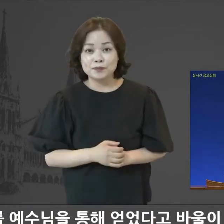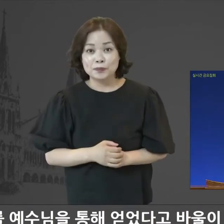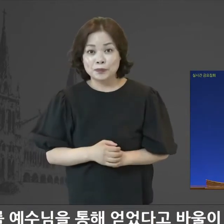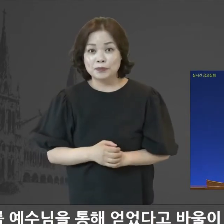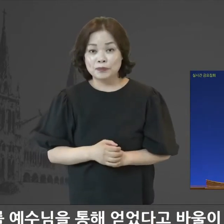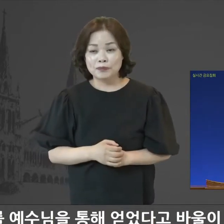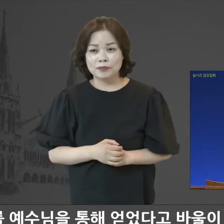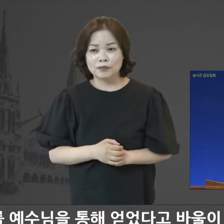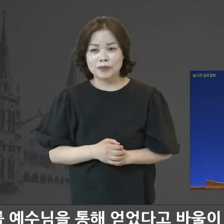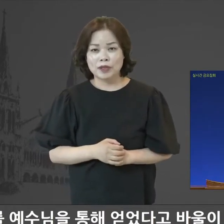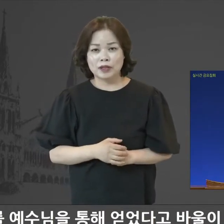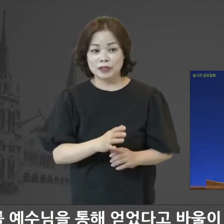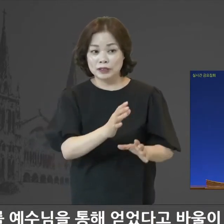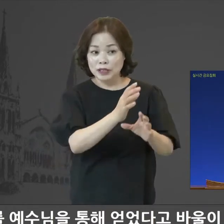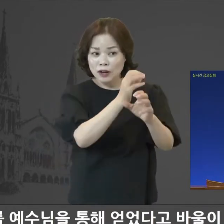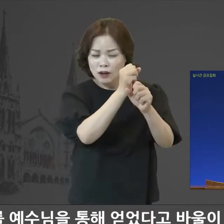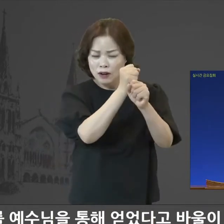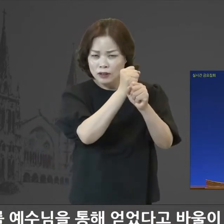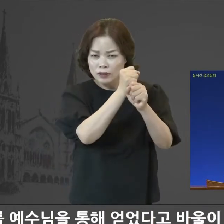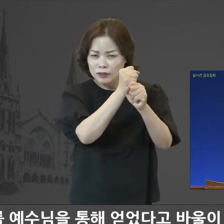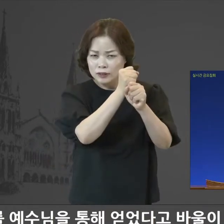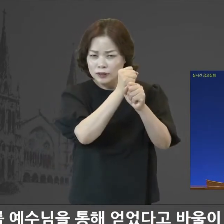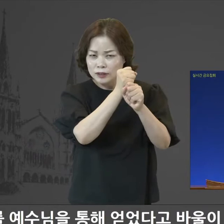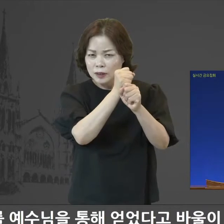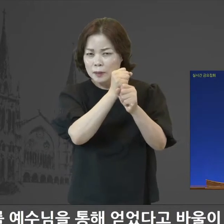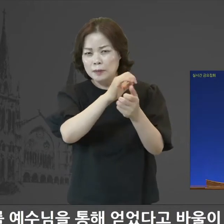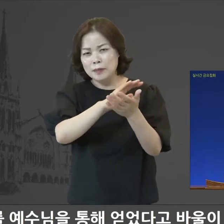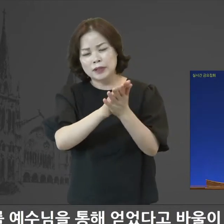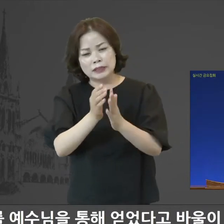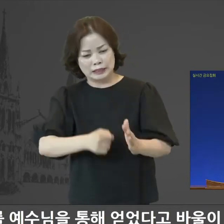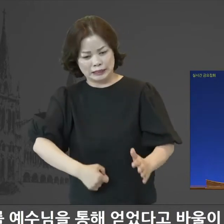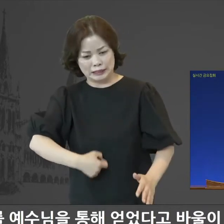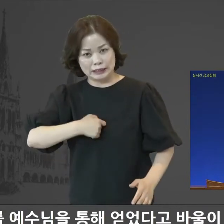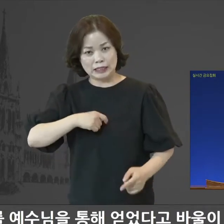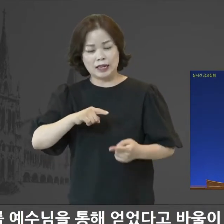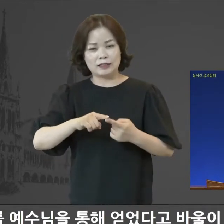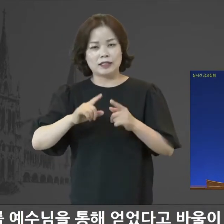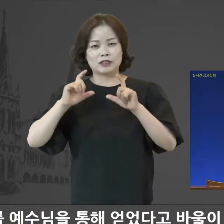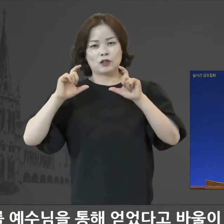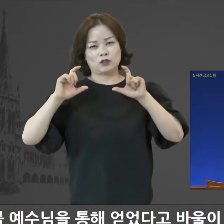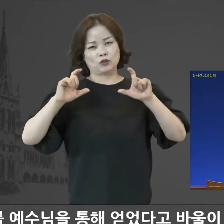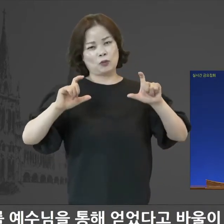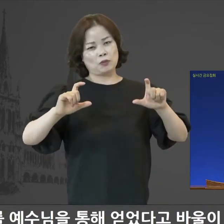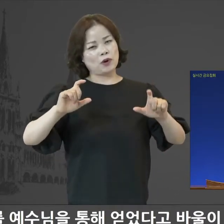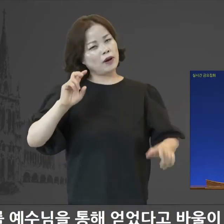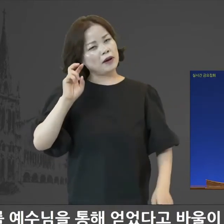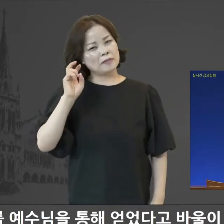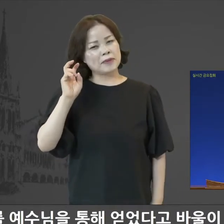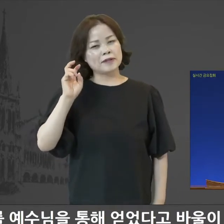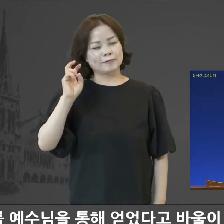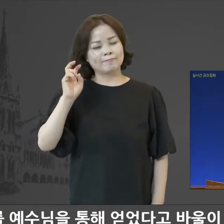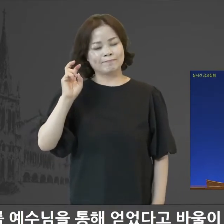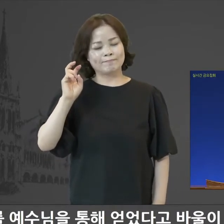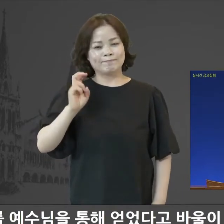요 골자를 변형해서 의에 대해서 선포했을 것이다,